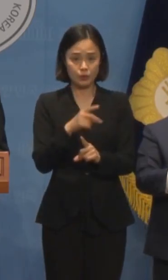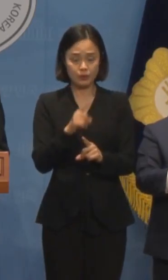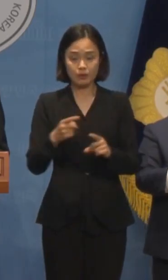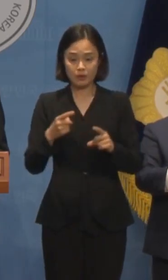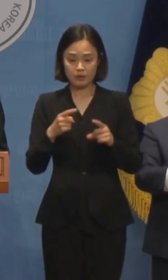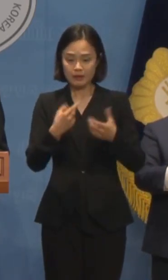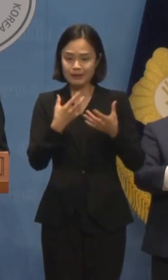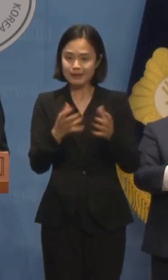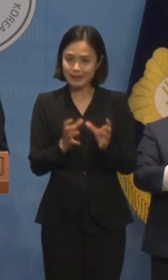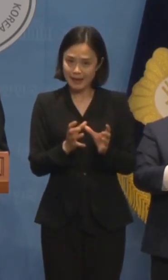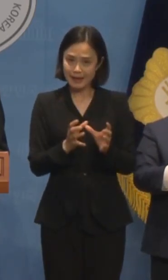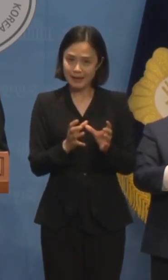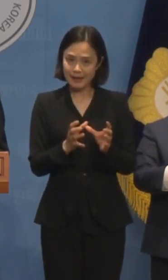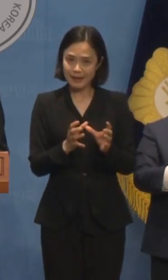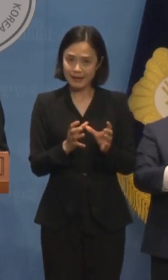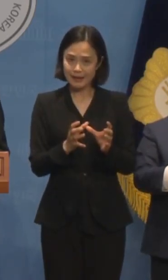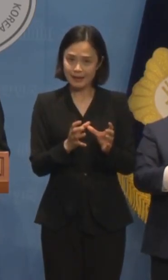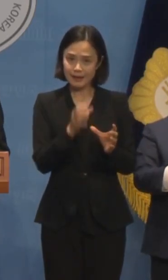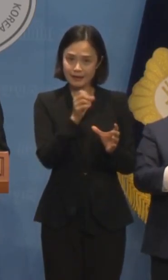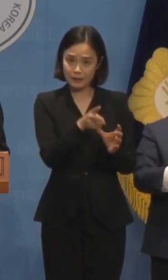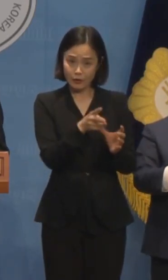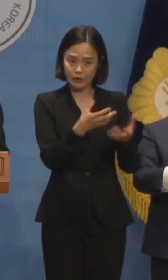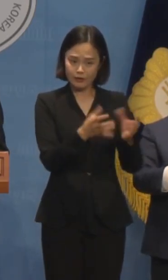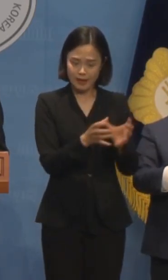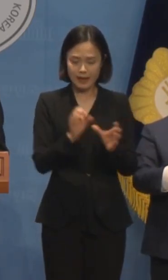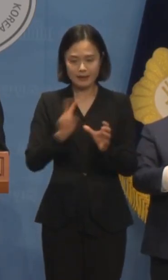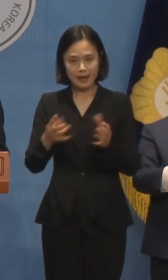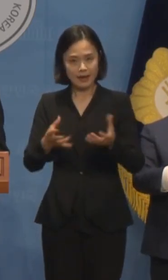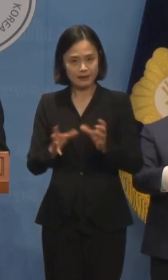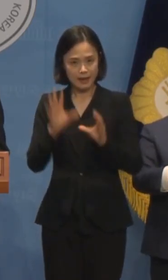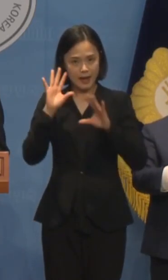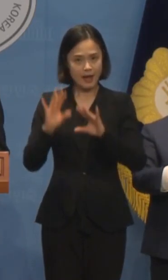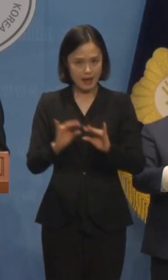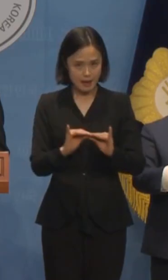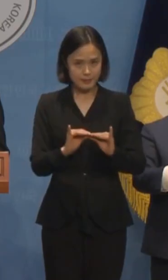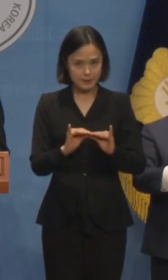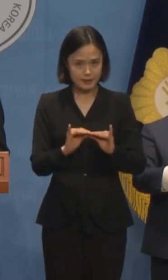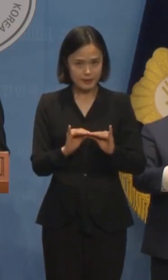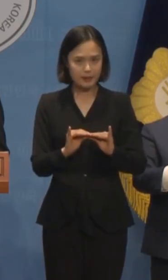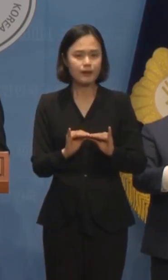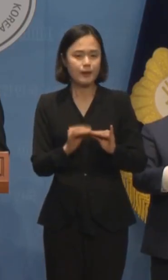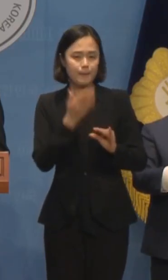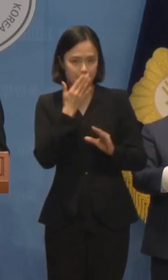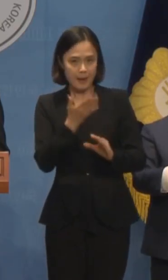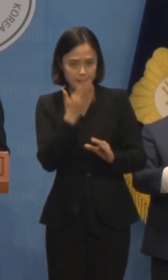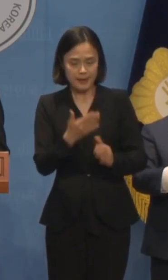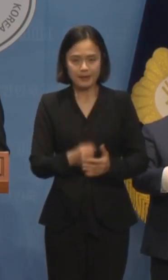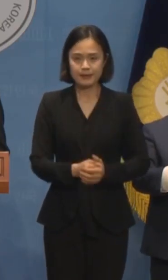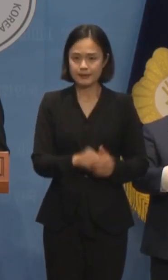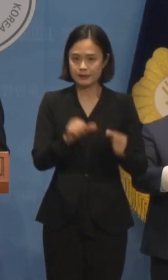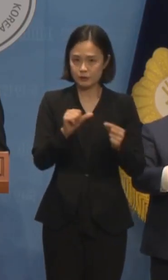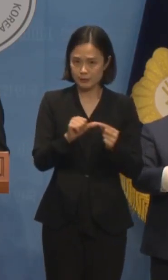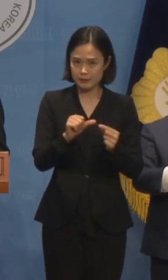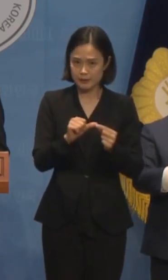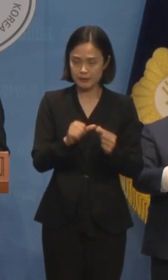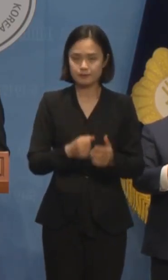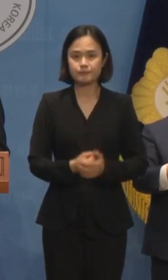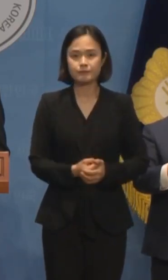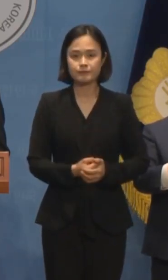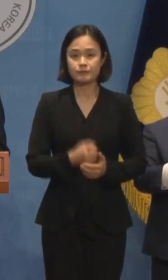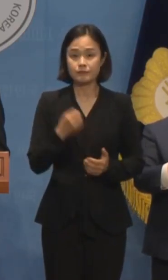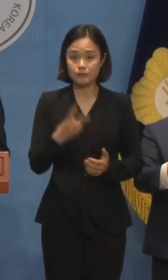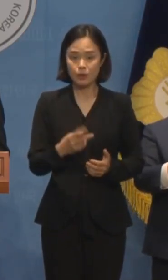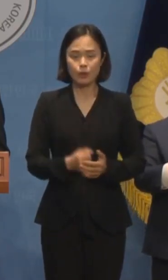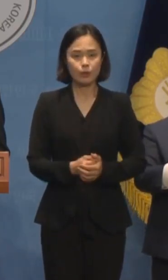판단할 가능성이 크므로 합의 가능성이 높아집니다. 5번째, 최근 속속 증거가 나오고